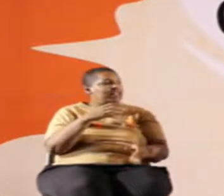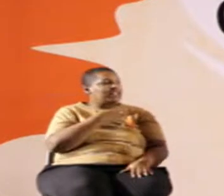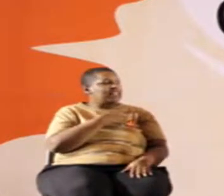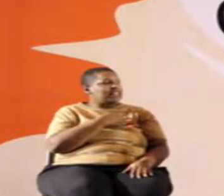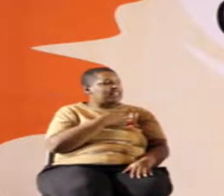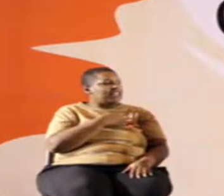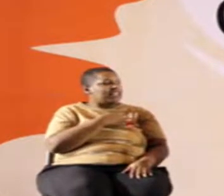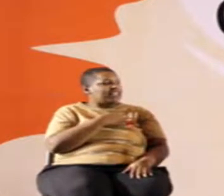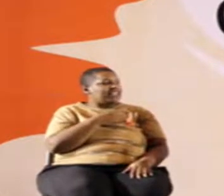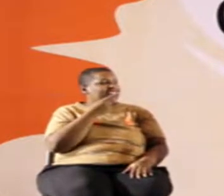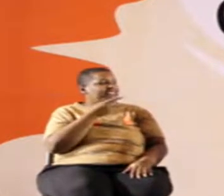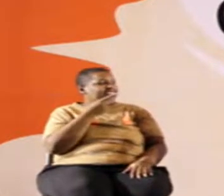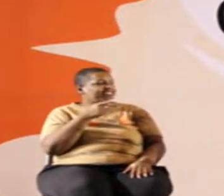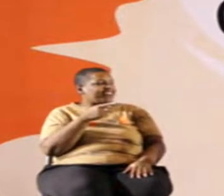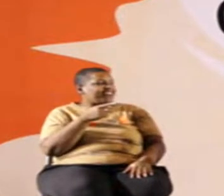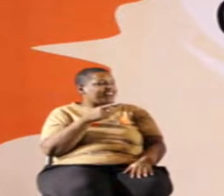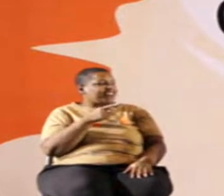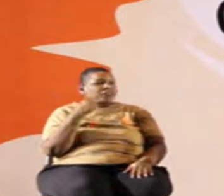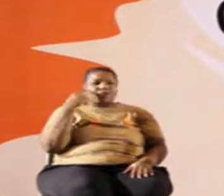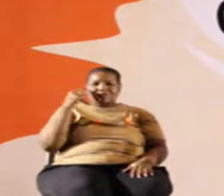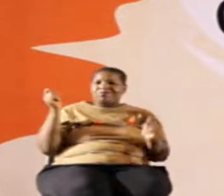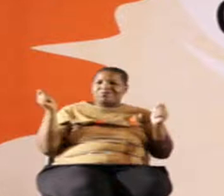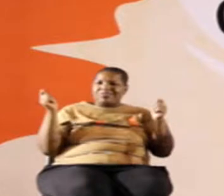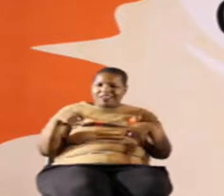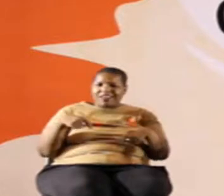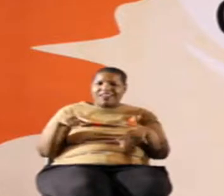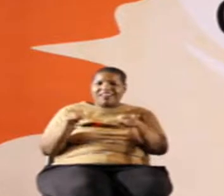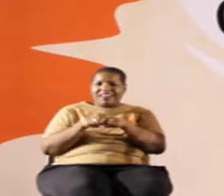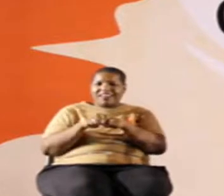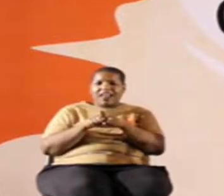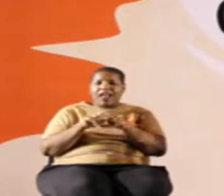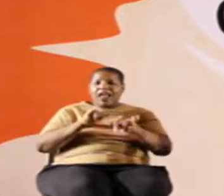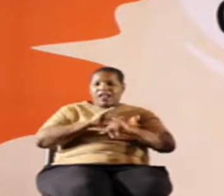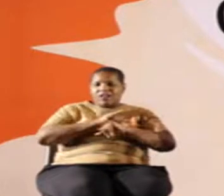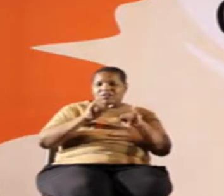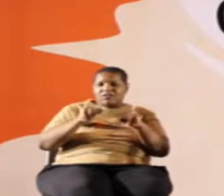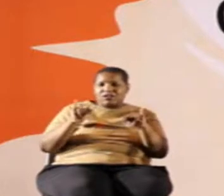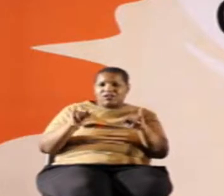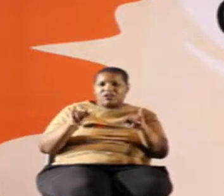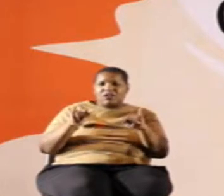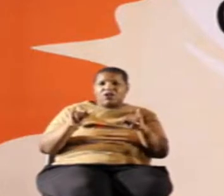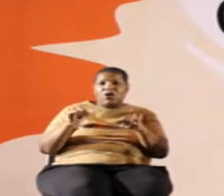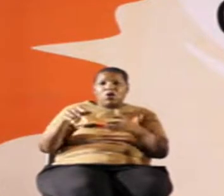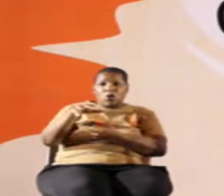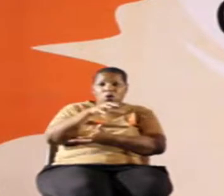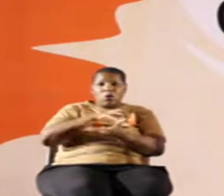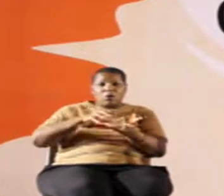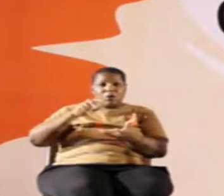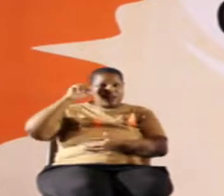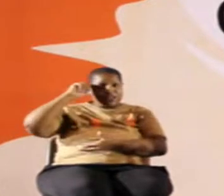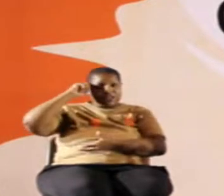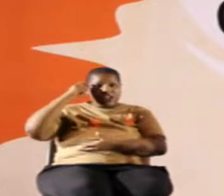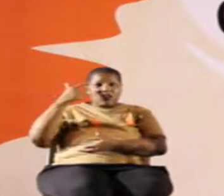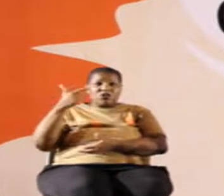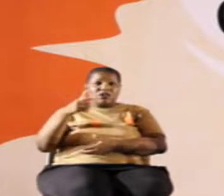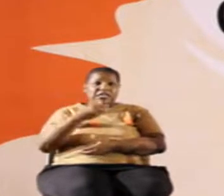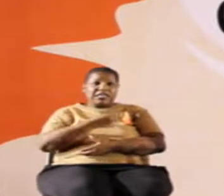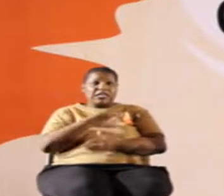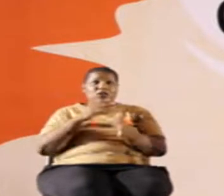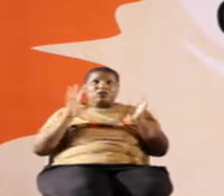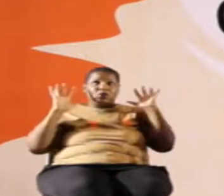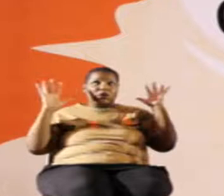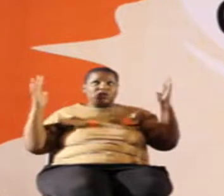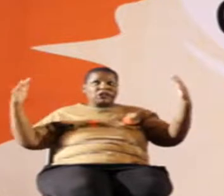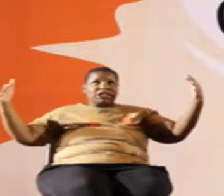tem um cara que ele diz assim, a gente já pode até contar para ele que o movimento negro não exige mais que seja desse tamanho